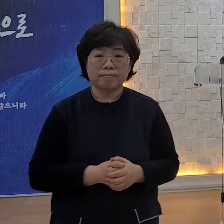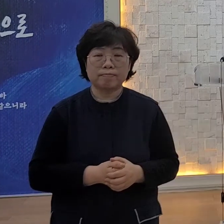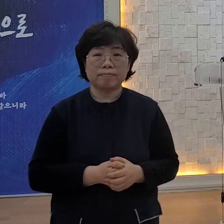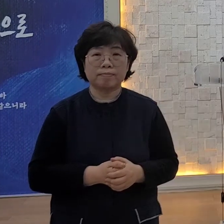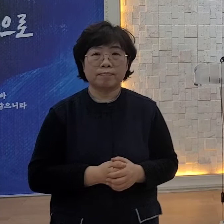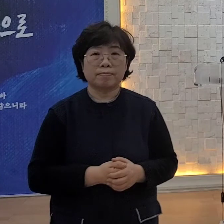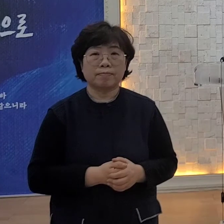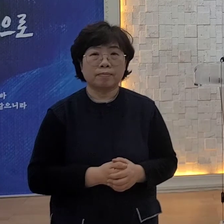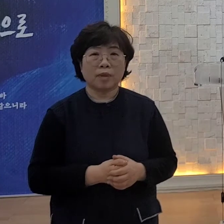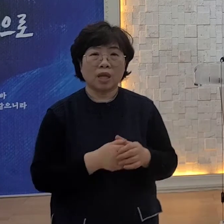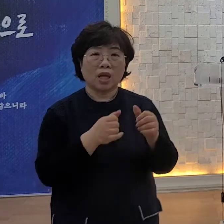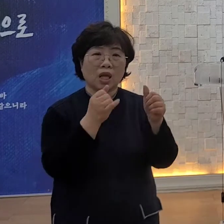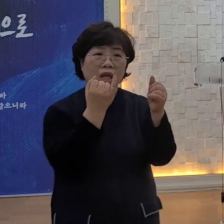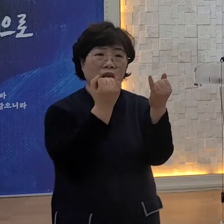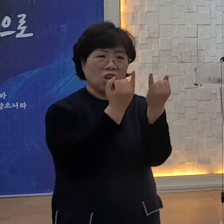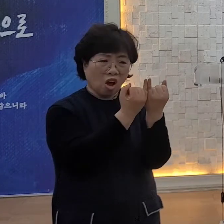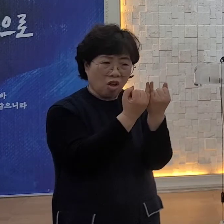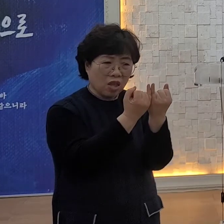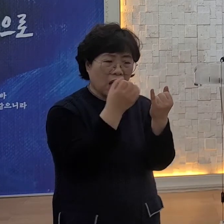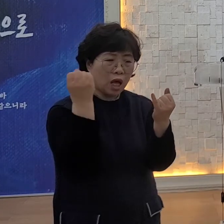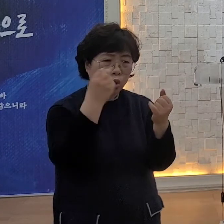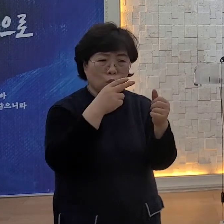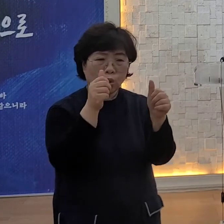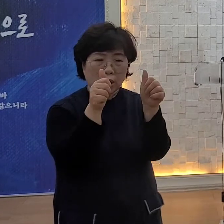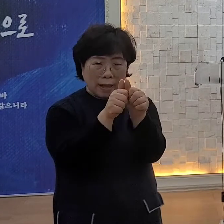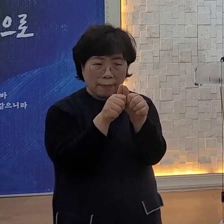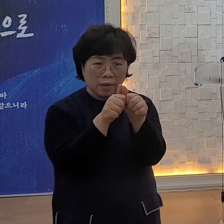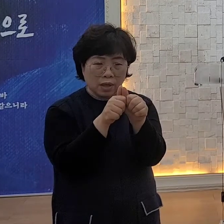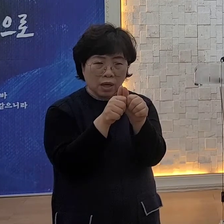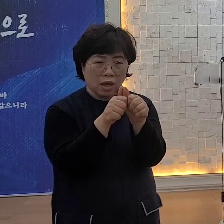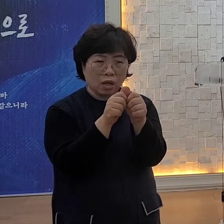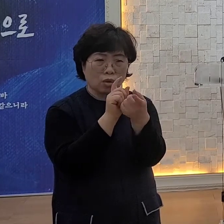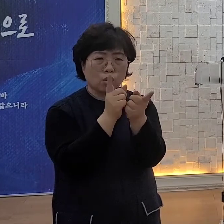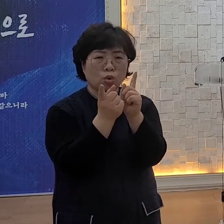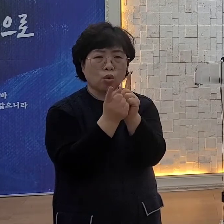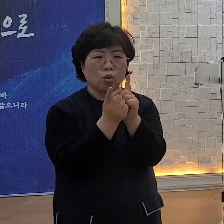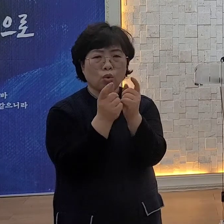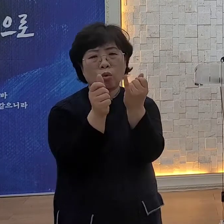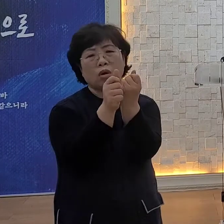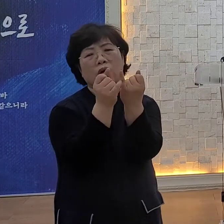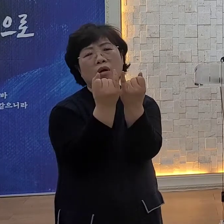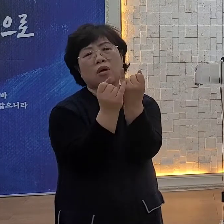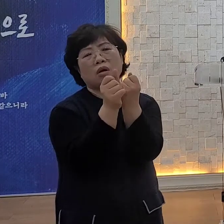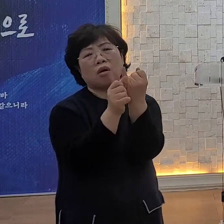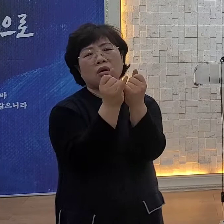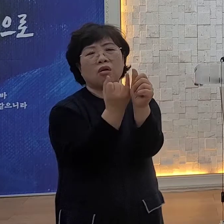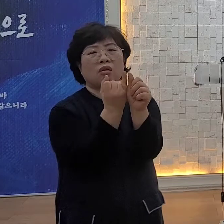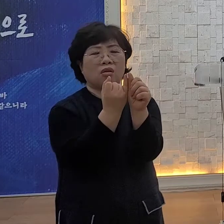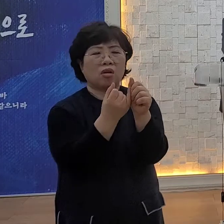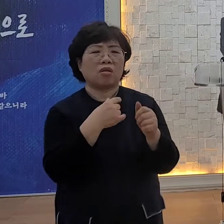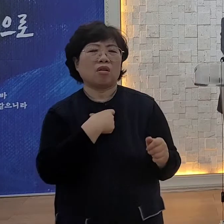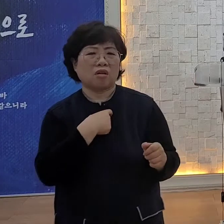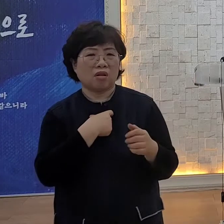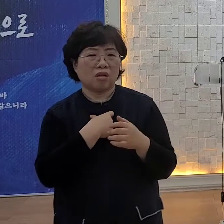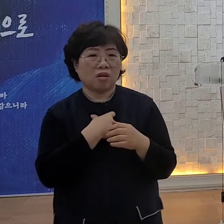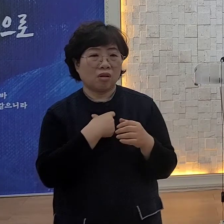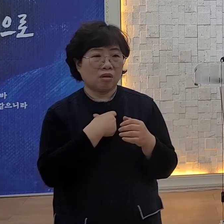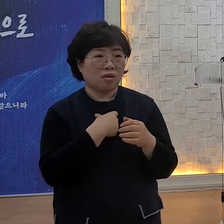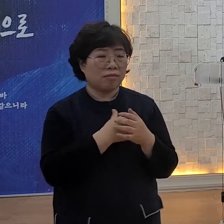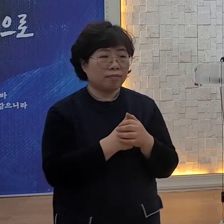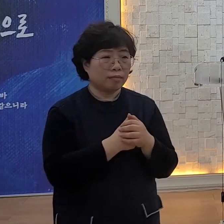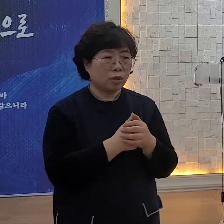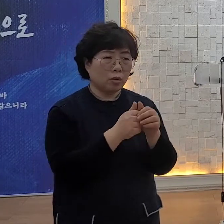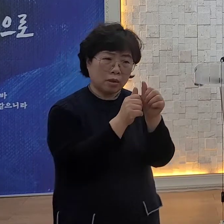이 여자들도 남자들도 남자 여자 쓰기를 바꾸었습니다. 막 그러기도 하고 그리고